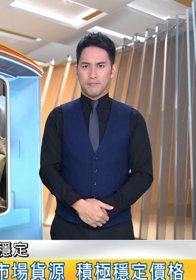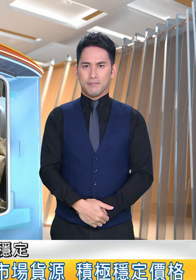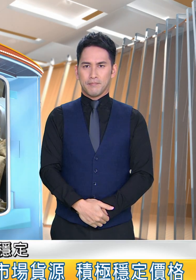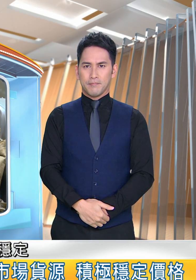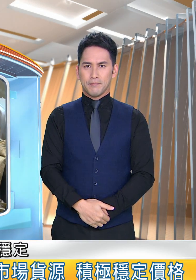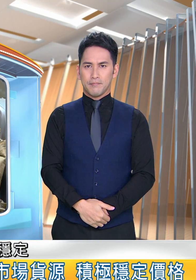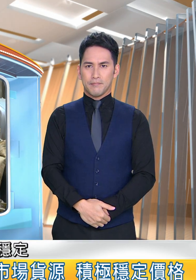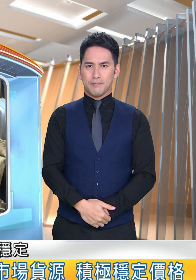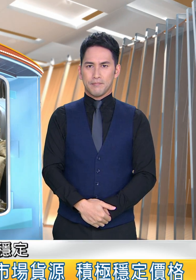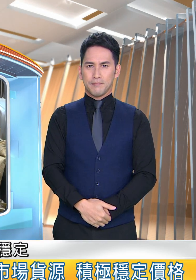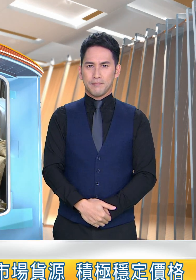恢复稳定。